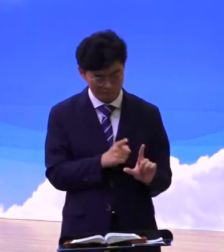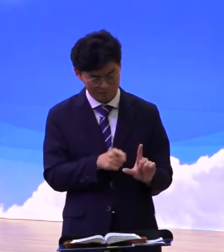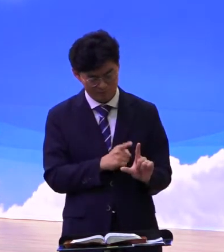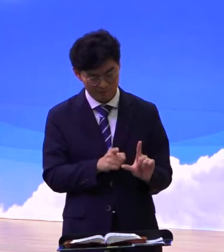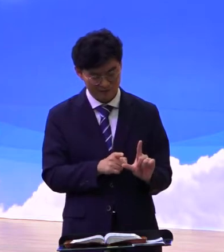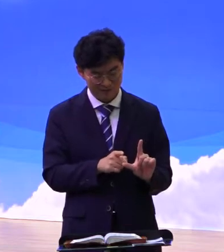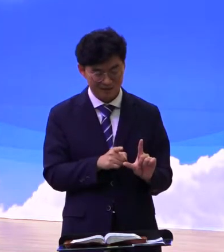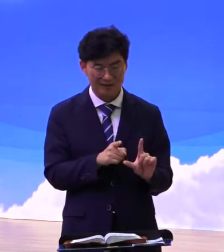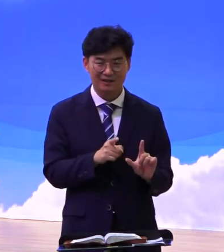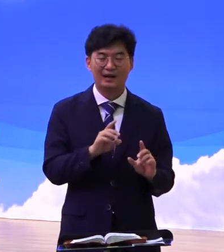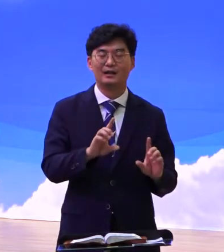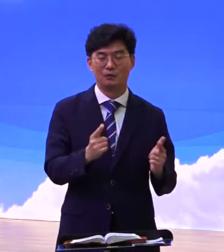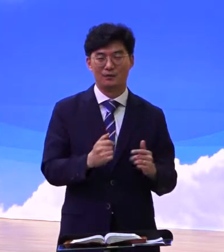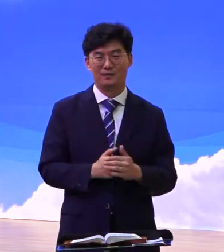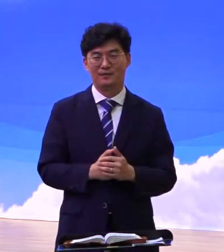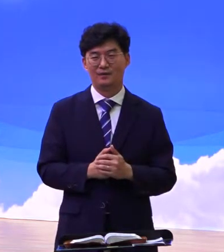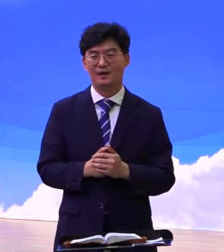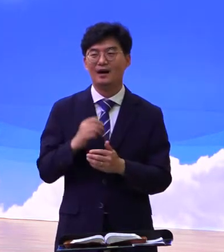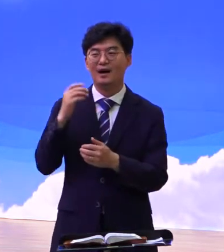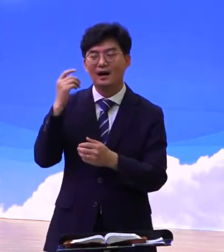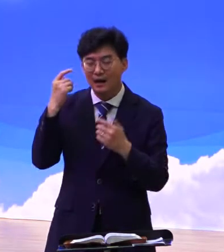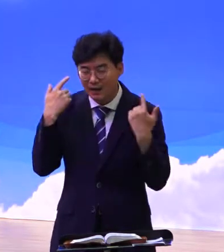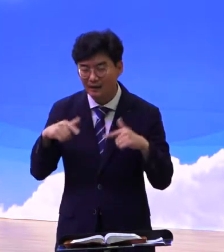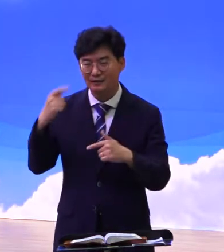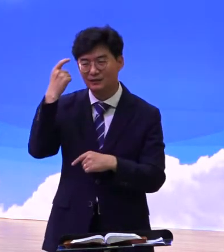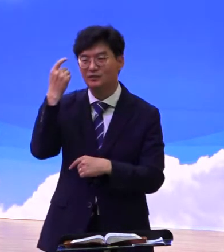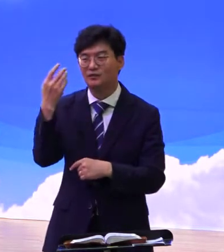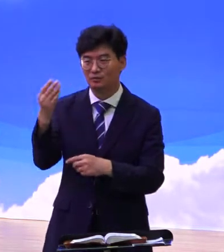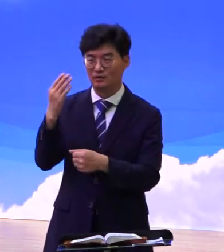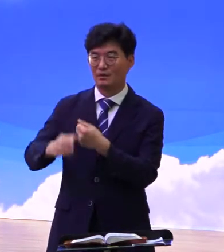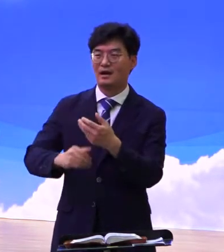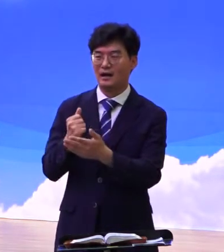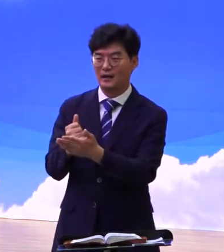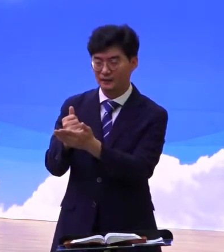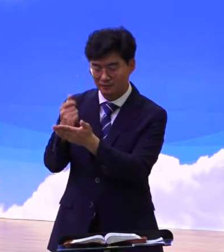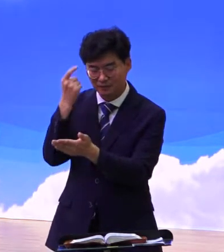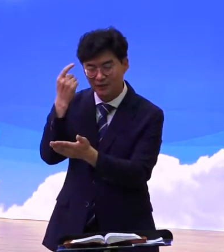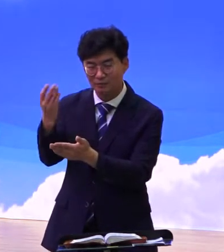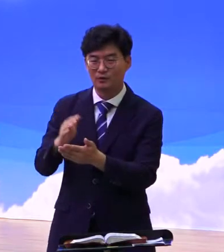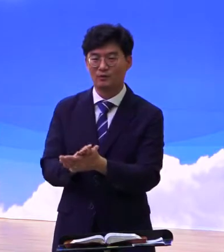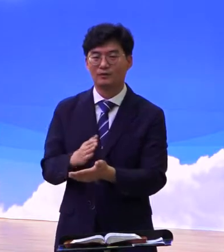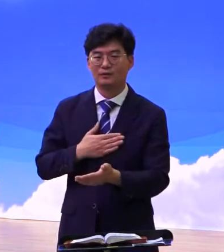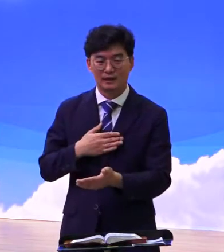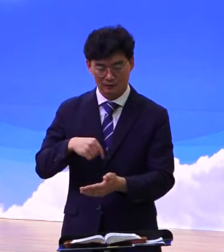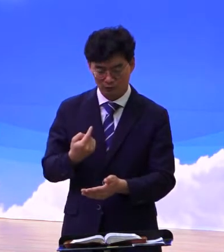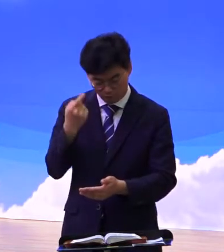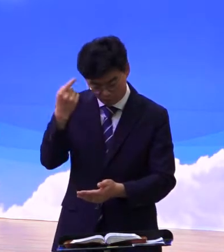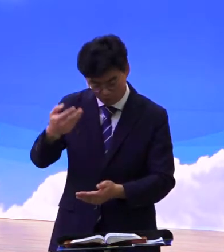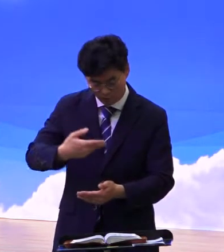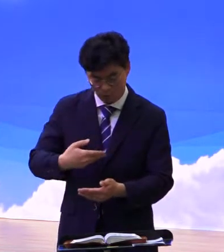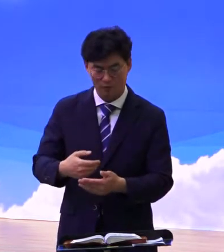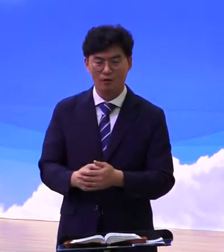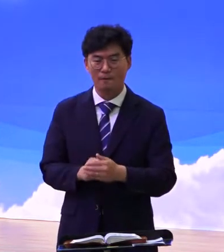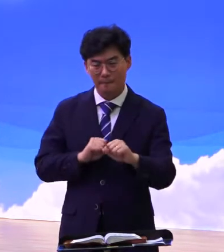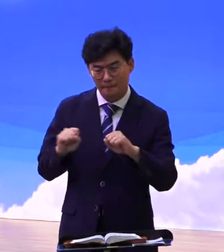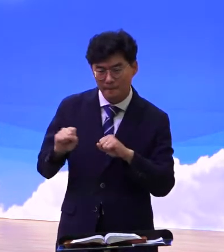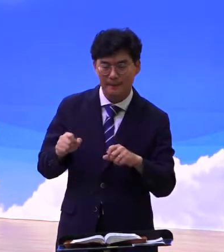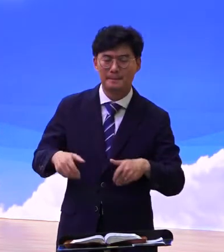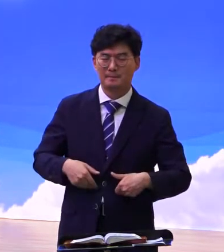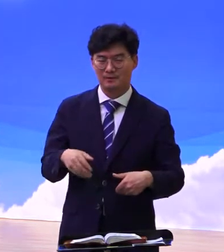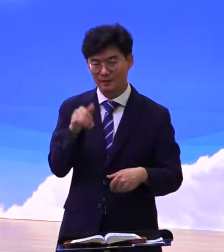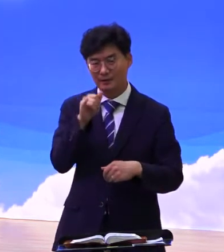길을 걸어가는 것이 믿음의 삶입니다. 그래서 믿음은 역동적인 것입니다. 믿음은 우리로 하여금 움직이게